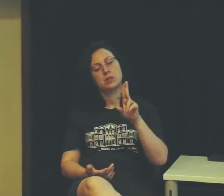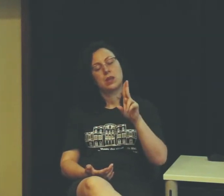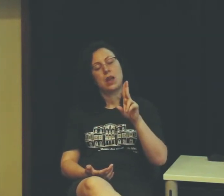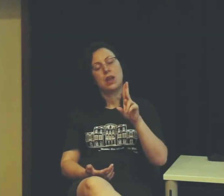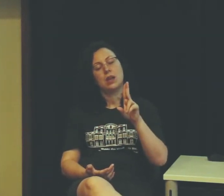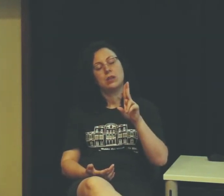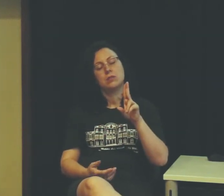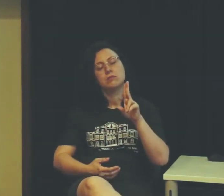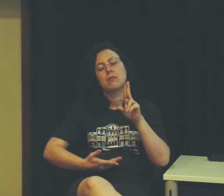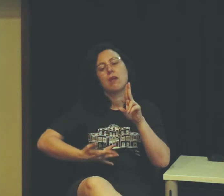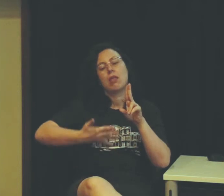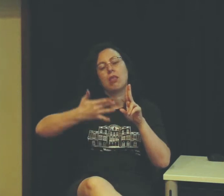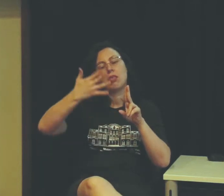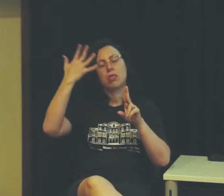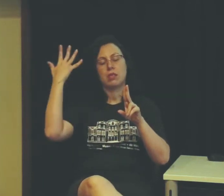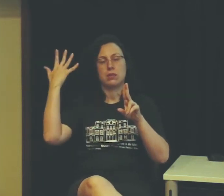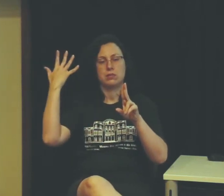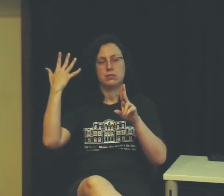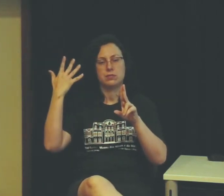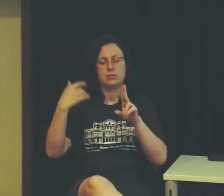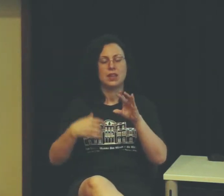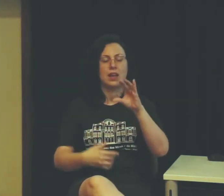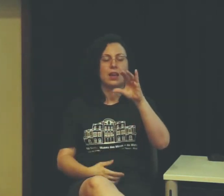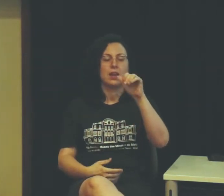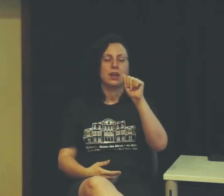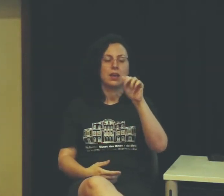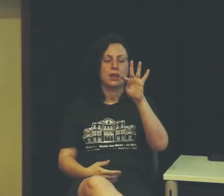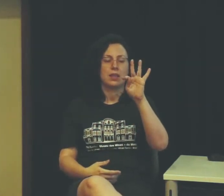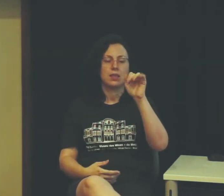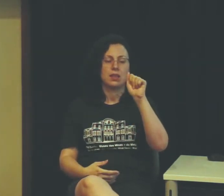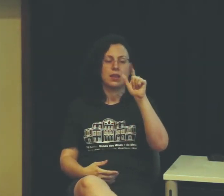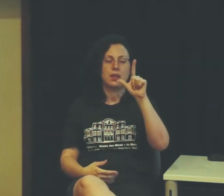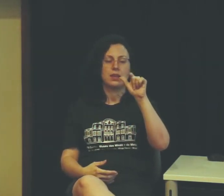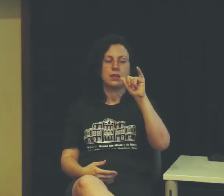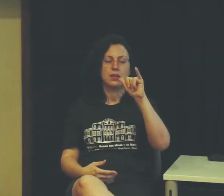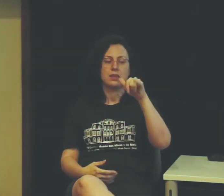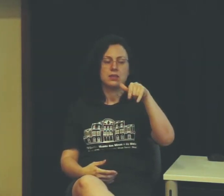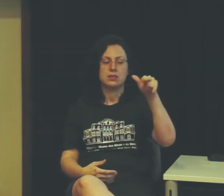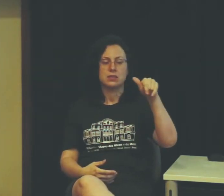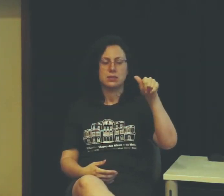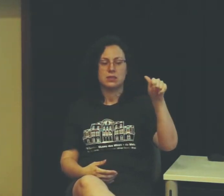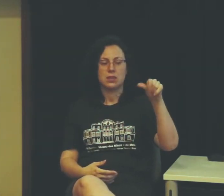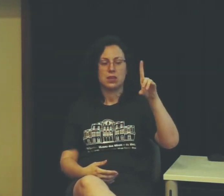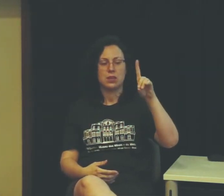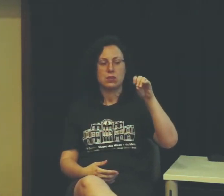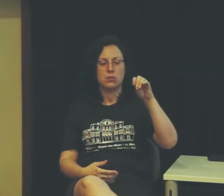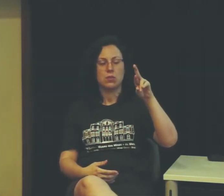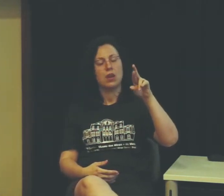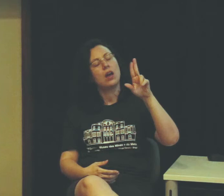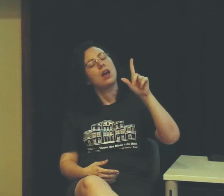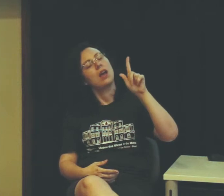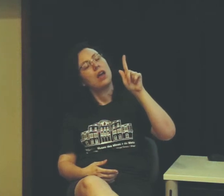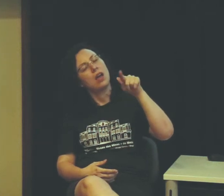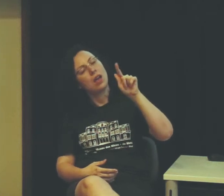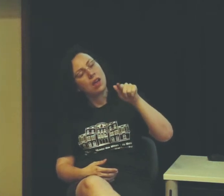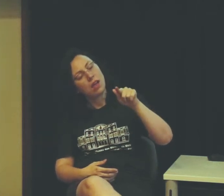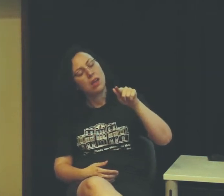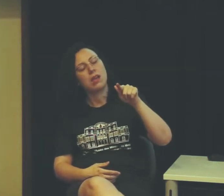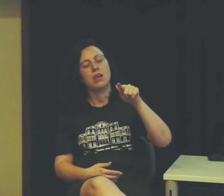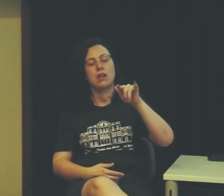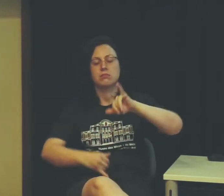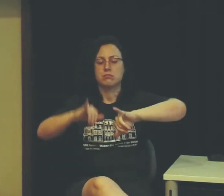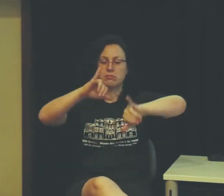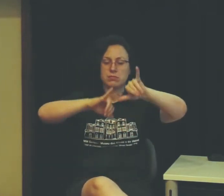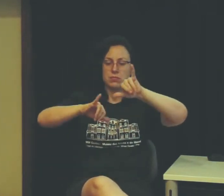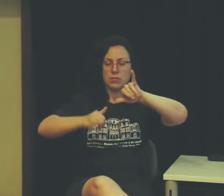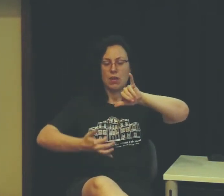catalisador. Para quem não sabe, um catalisador é um material, é uma substância química que acelera um procedimento, que